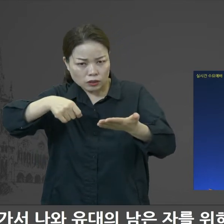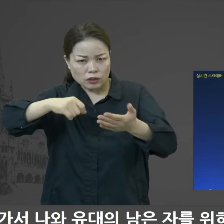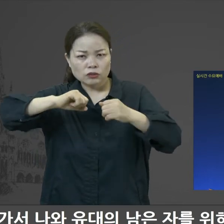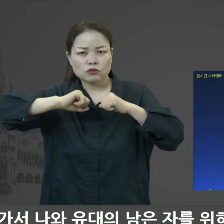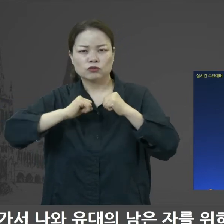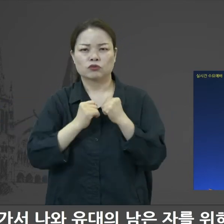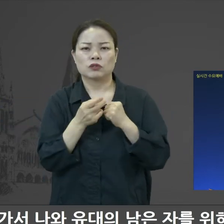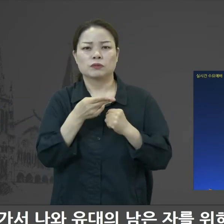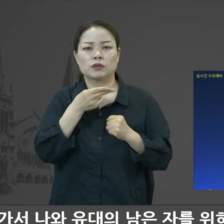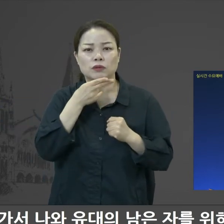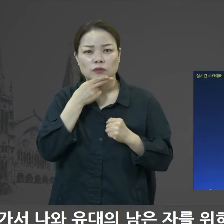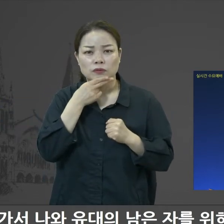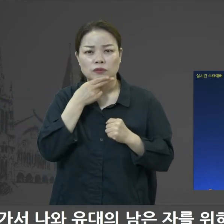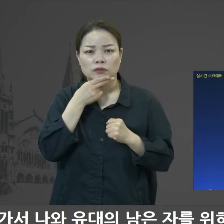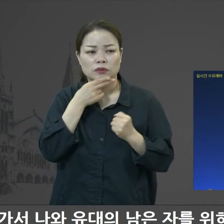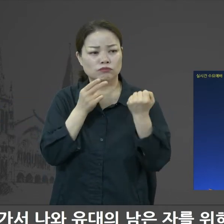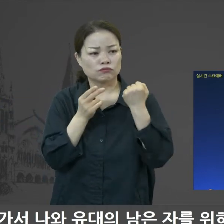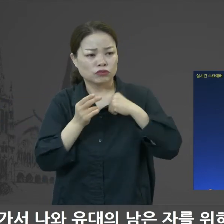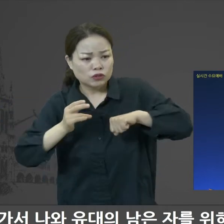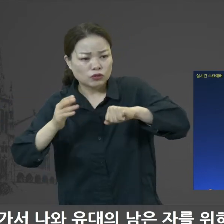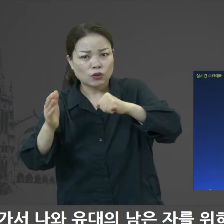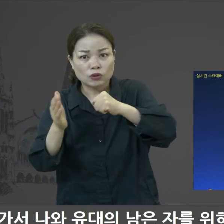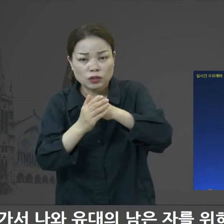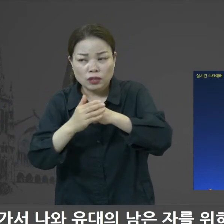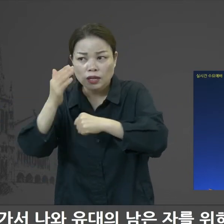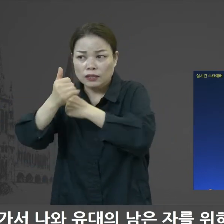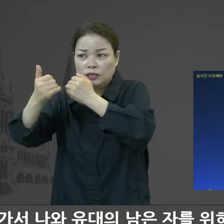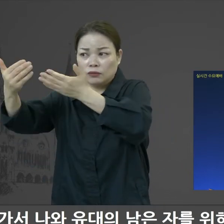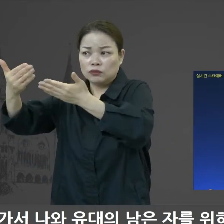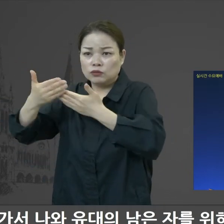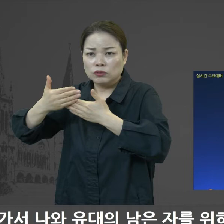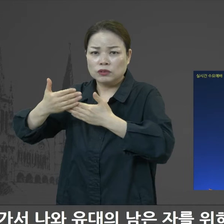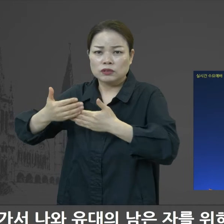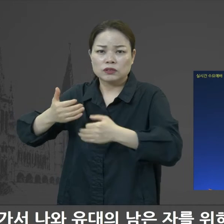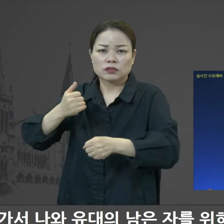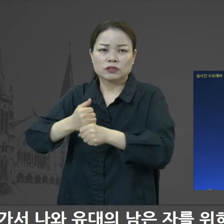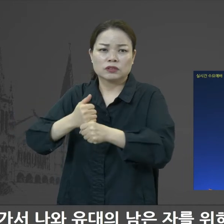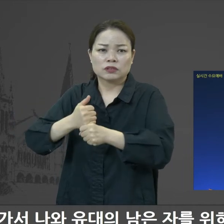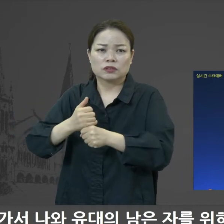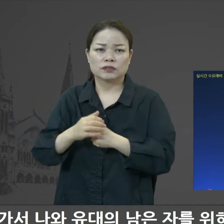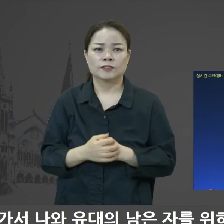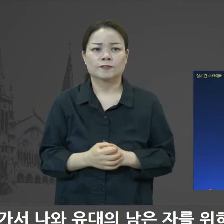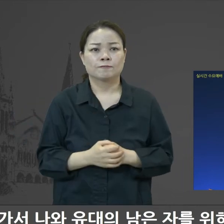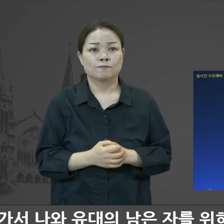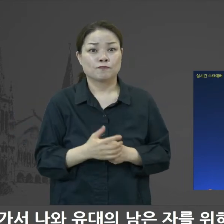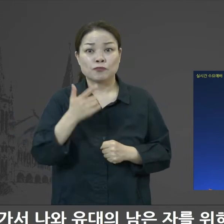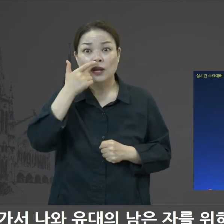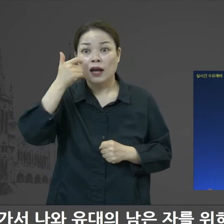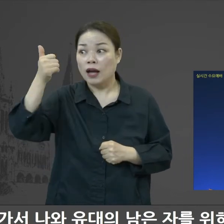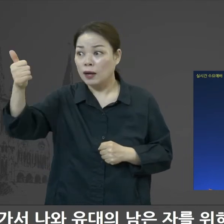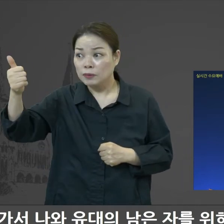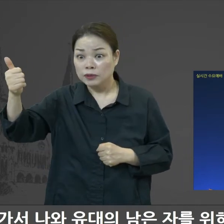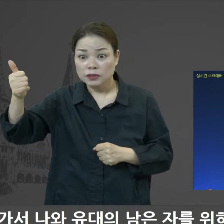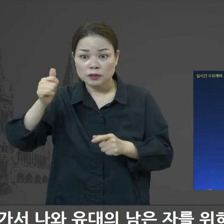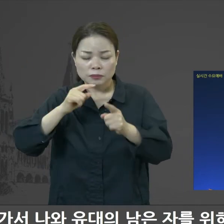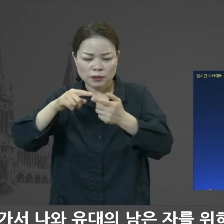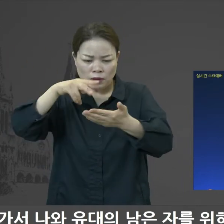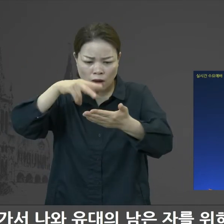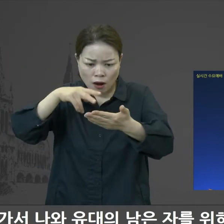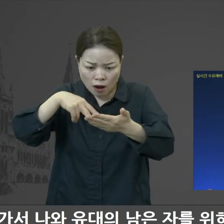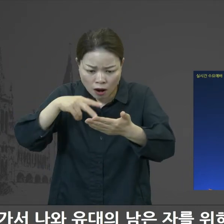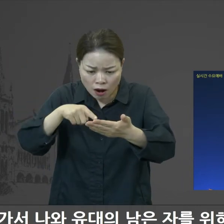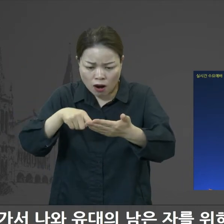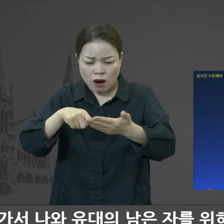준행하지 아니하였으므로 여호와께서 우리에게 쏟으신 진노가 크도다 하니라. 아버지는 이 말씀을